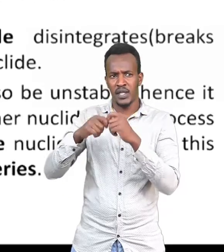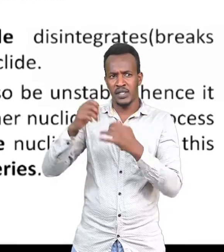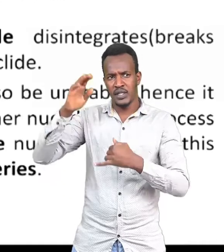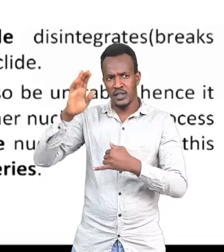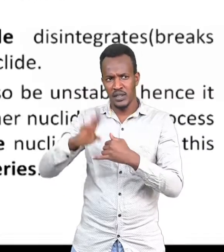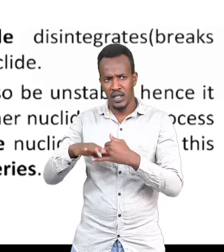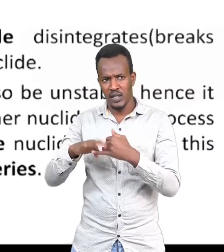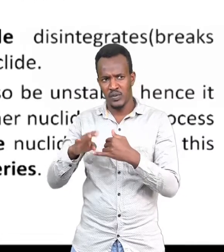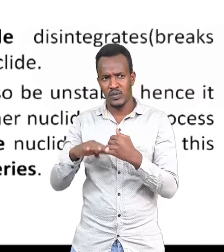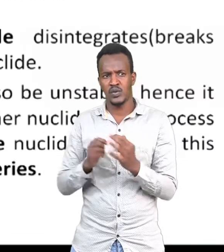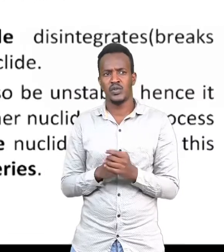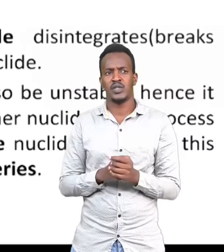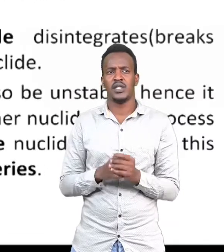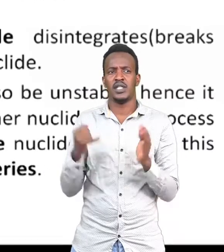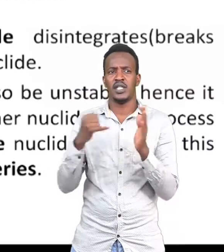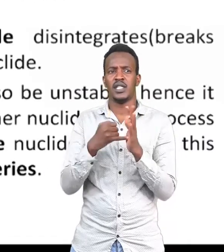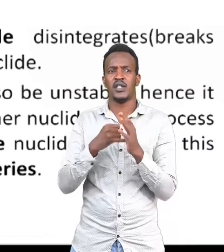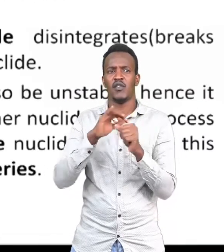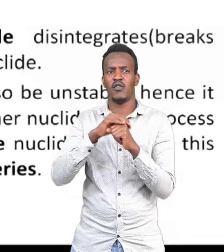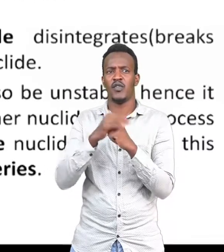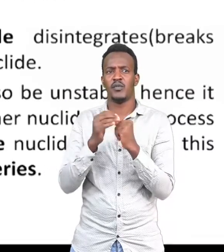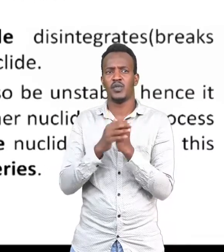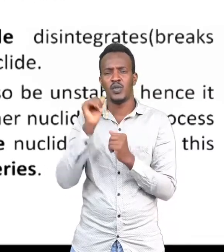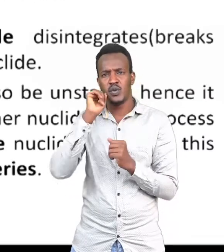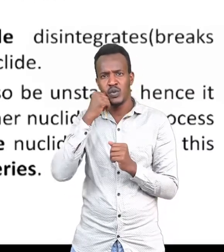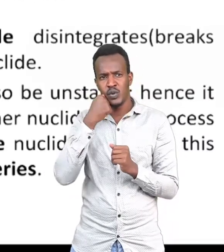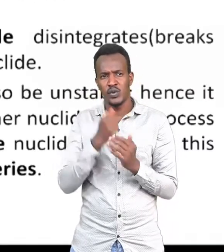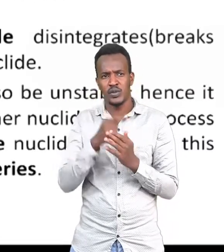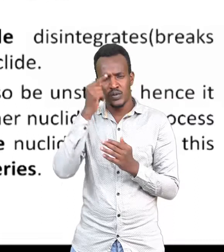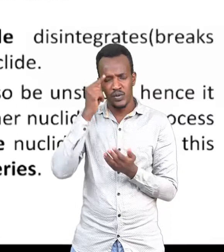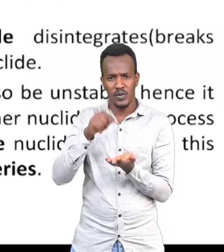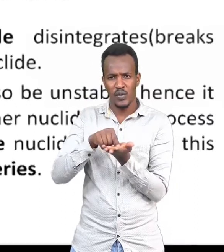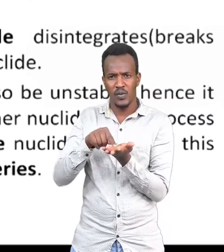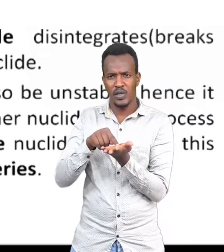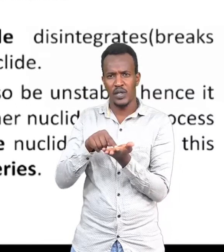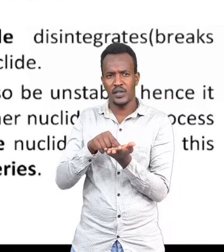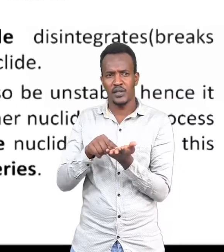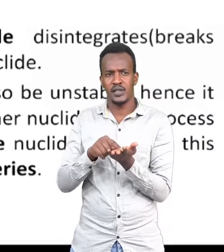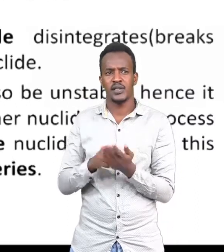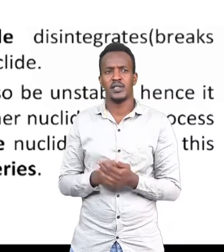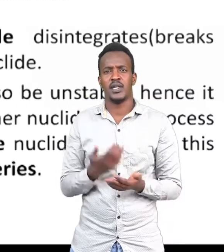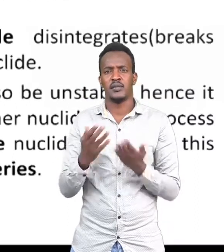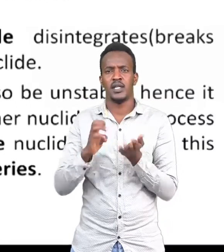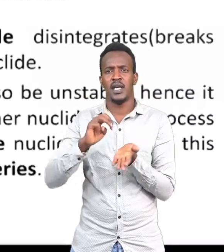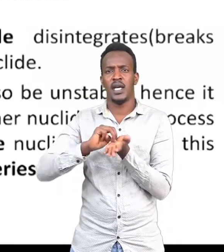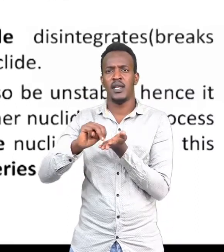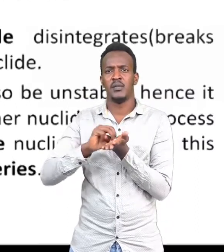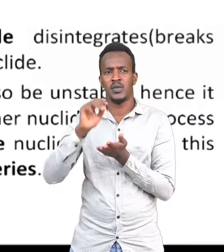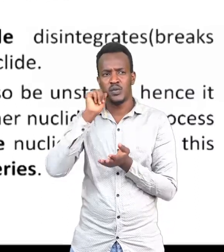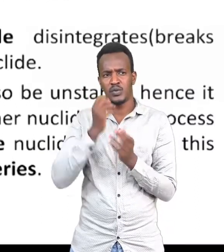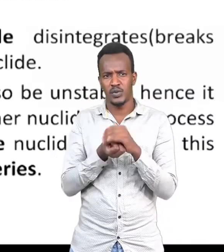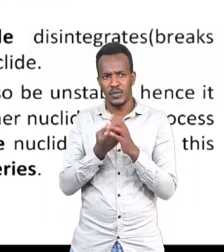ay kala jabto it forms new nucleus waxa soo baxasa markaaba horta buu cusub amasaba waxa weyn element cusub baa soo baxay marka soo dhigay inuu